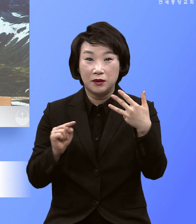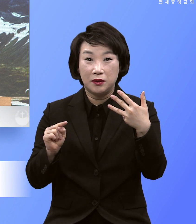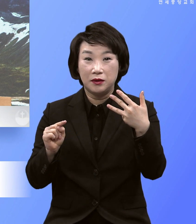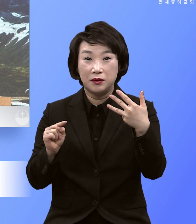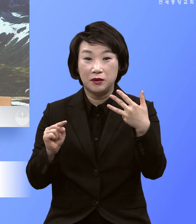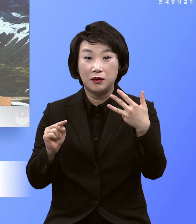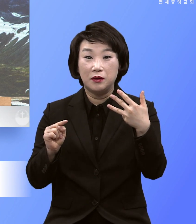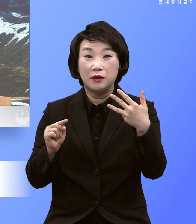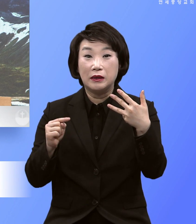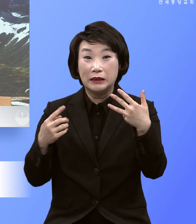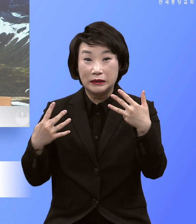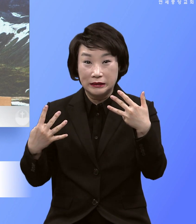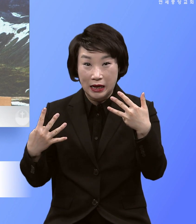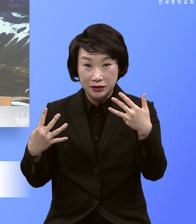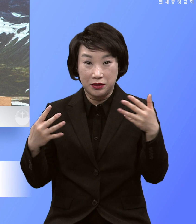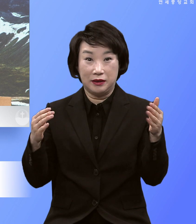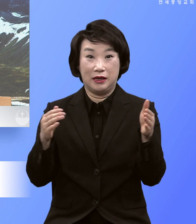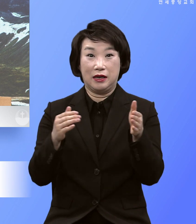1절에서